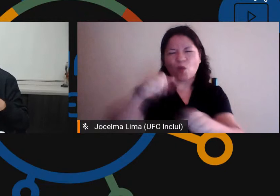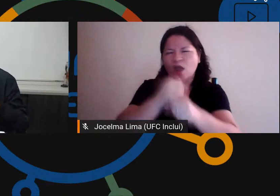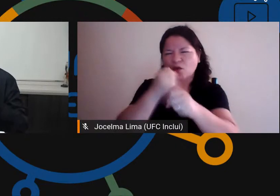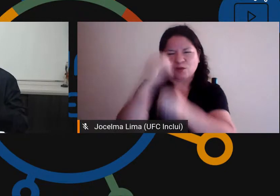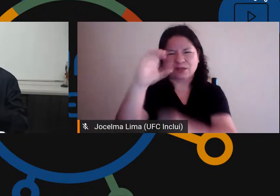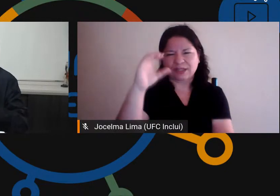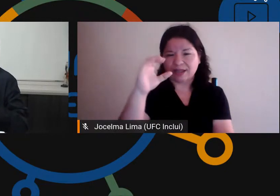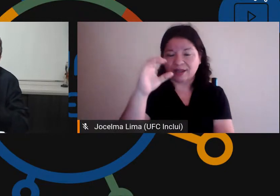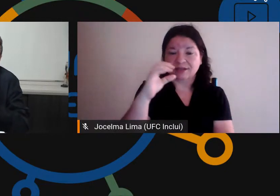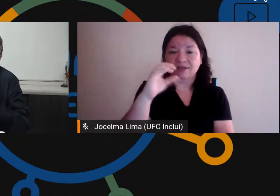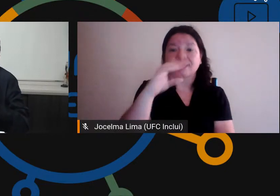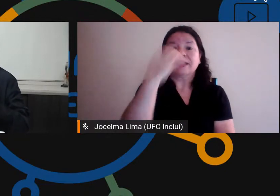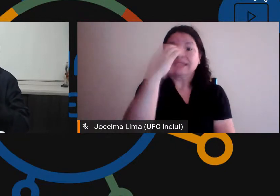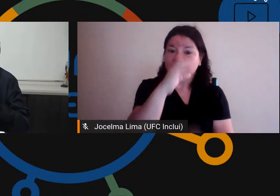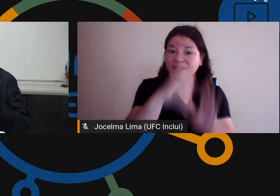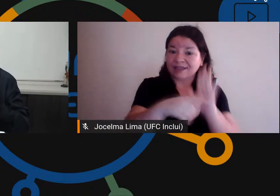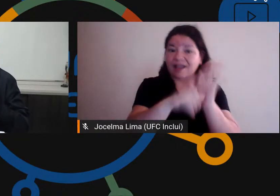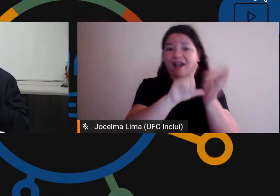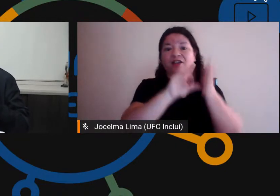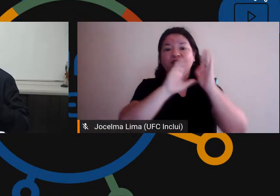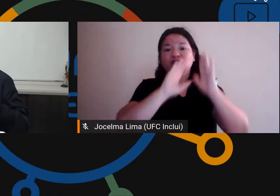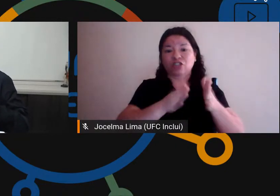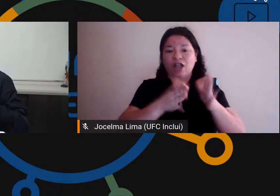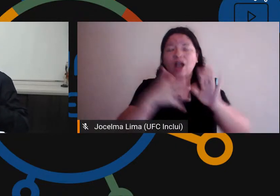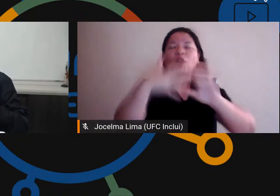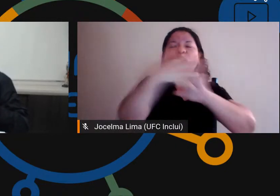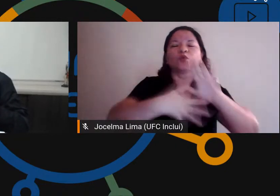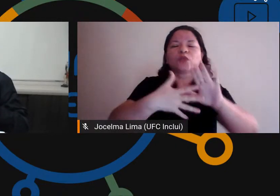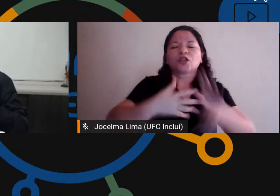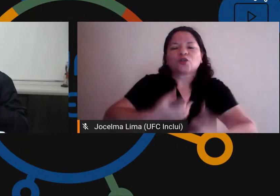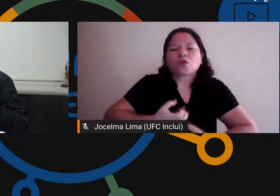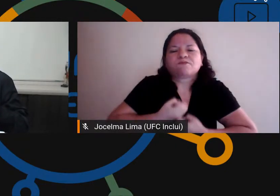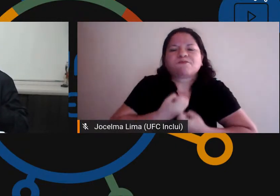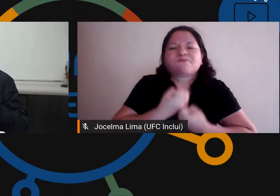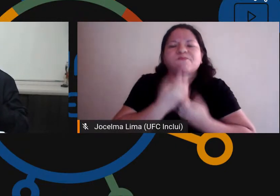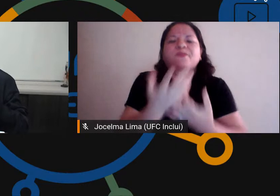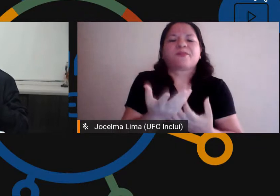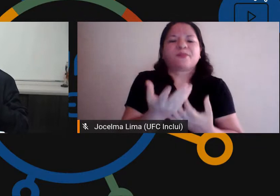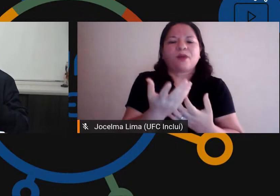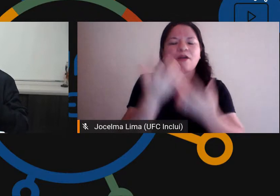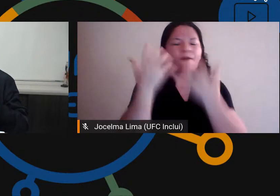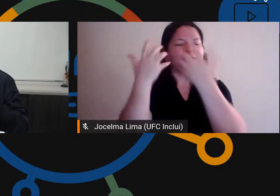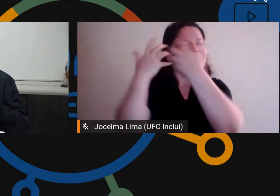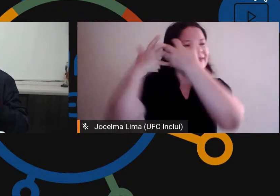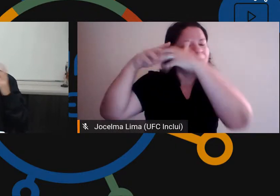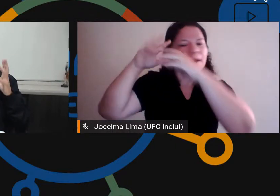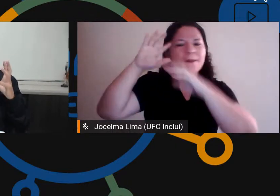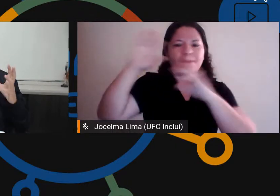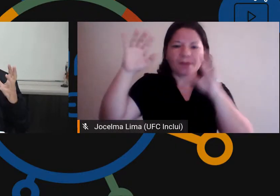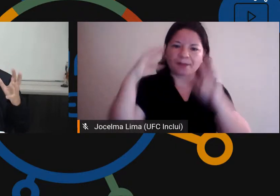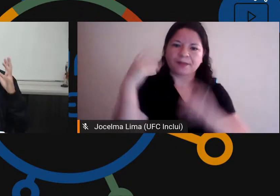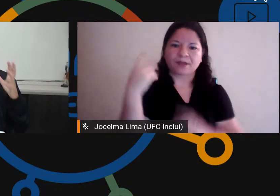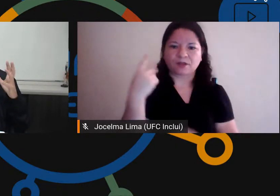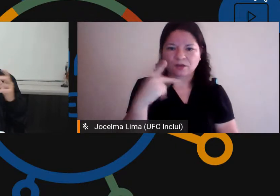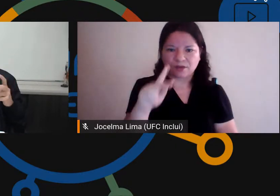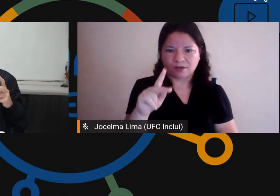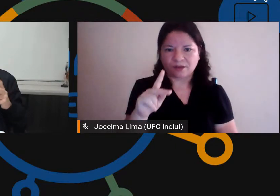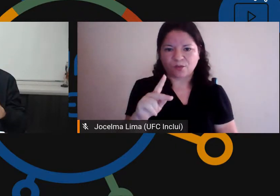O texto você expressa em palavras o que você construiu. Primeiro você tem que